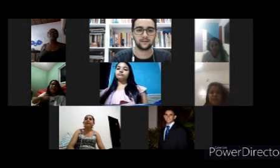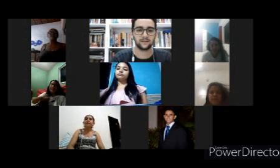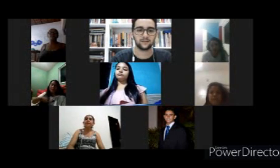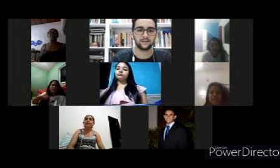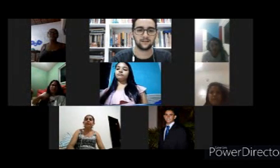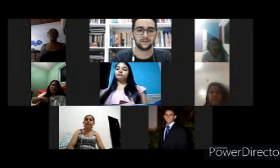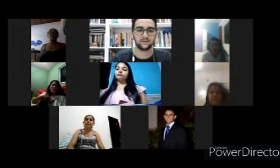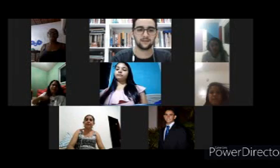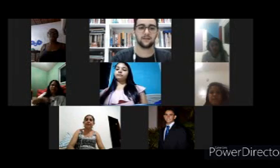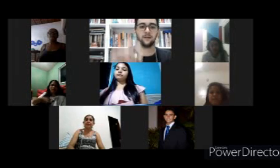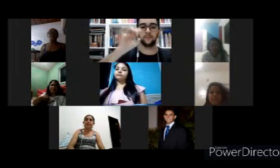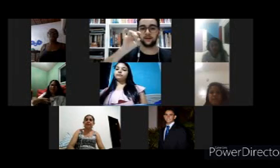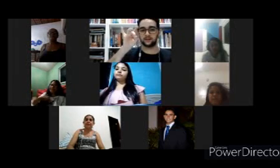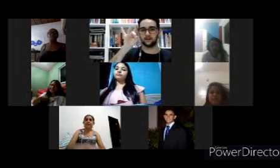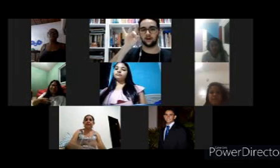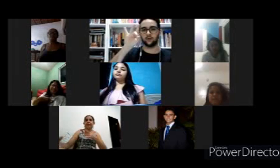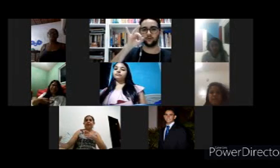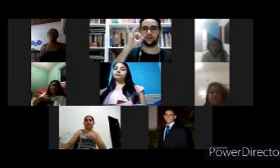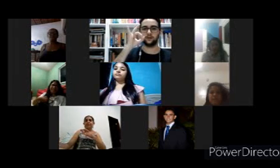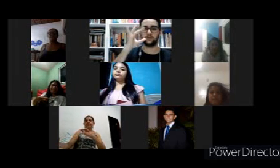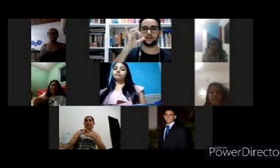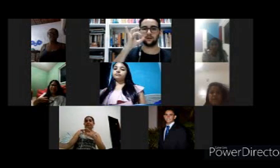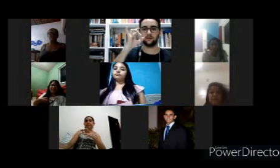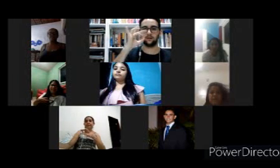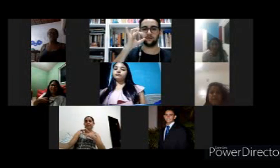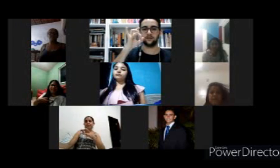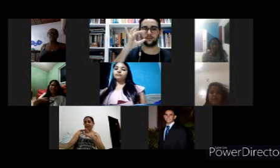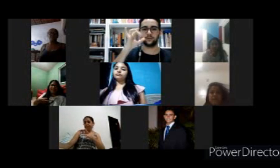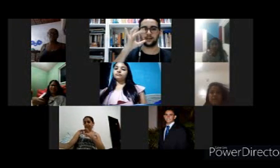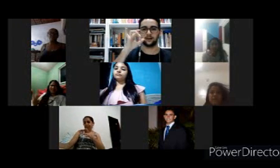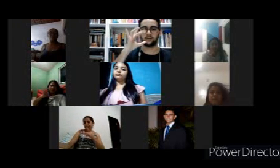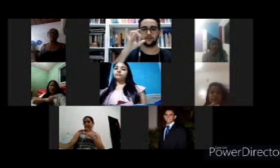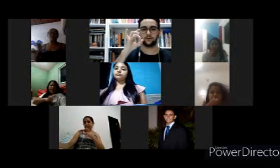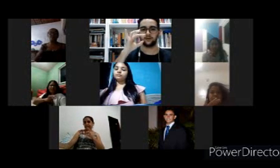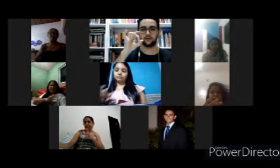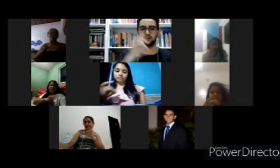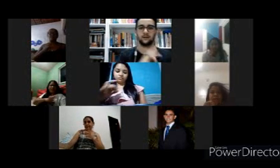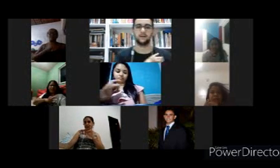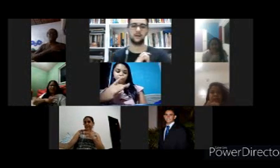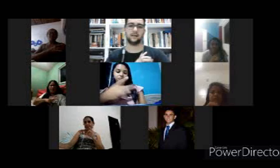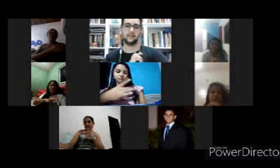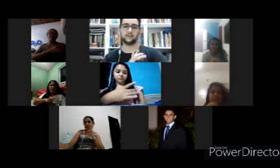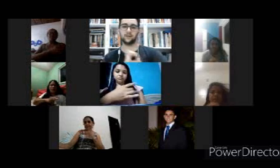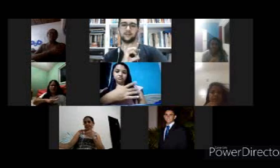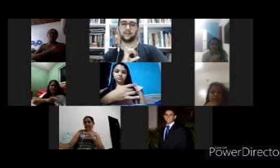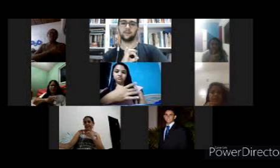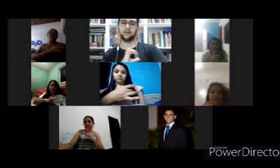Medo. Medo é assim, ó. Com o dedinho assim, ó. Fazendo peteleco. Coração. Isso, Coração. esse aqui é